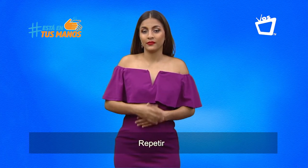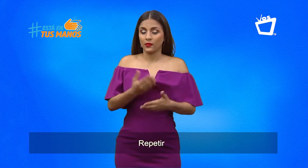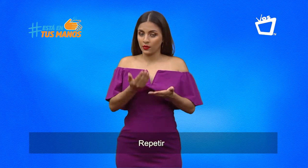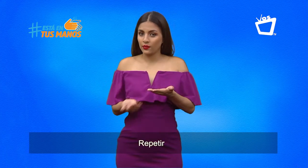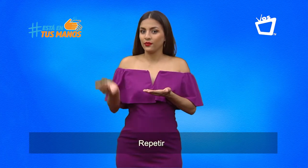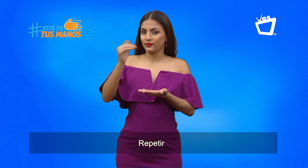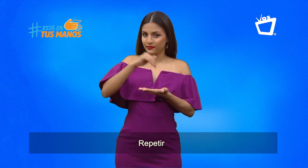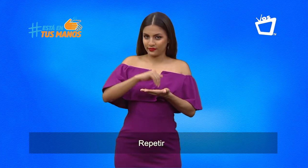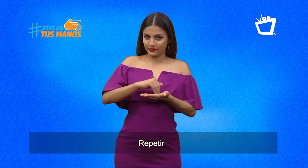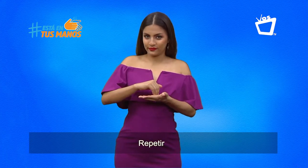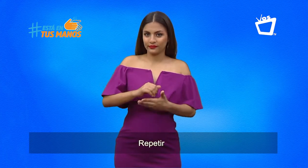repetir